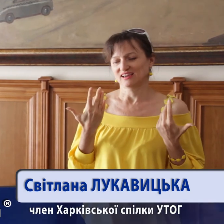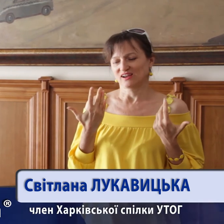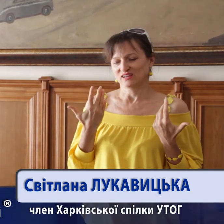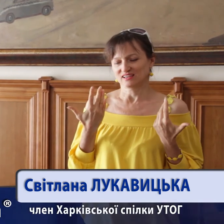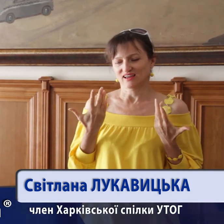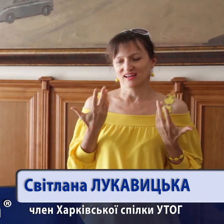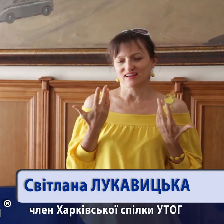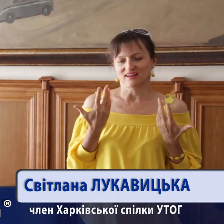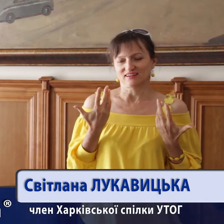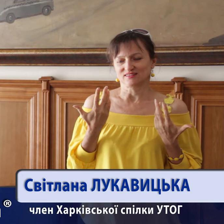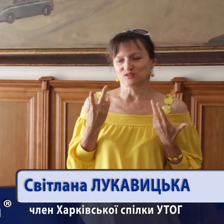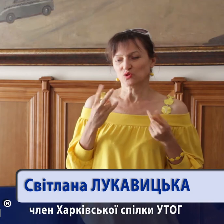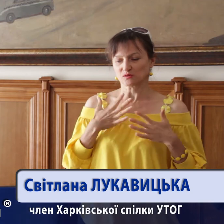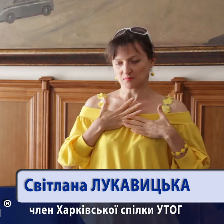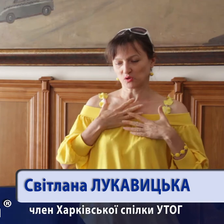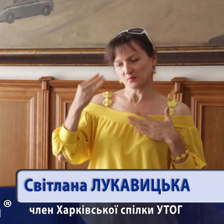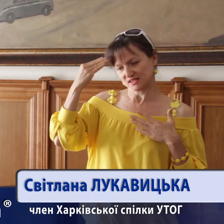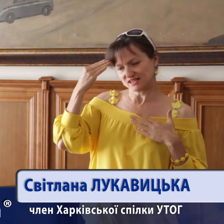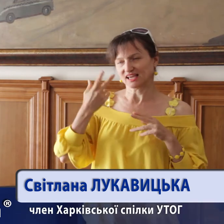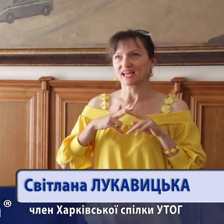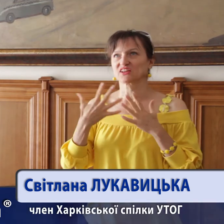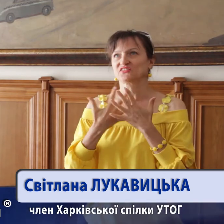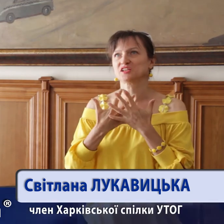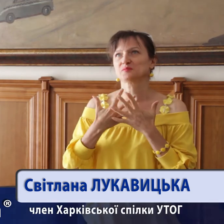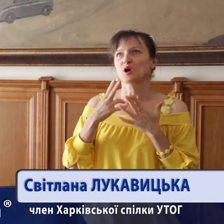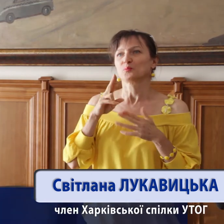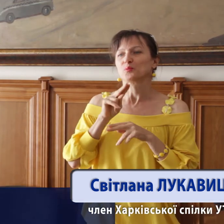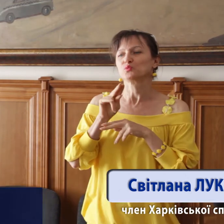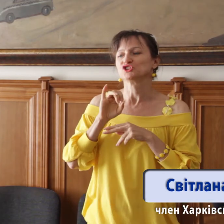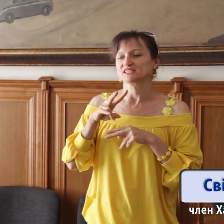Фільм легкий. Ну, вот как бы как для меня, мое мнение